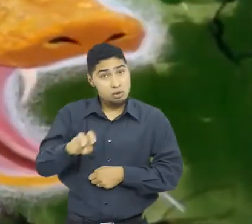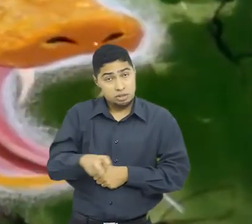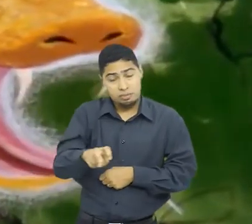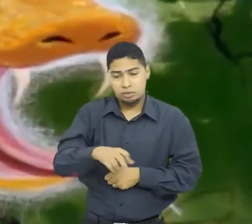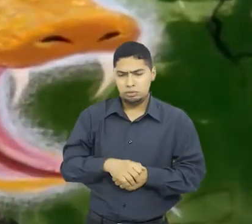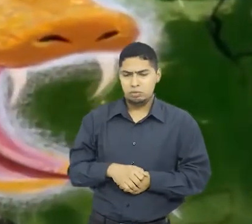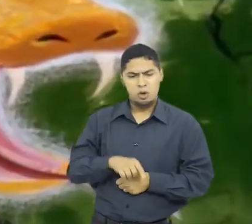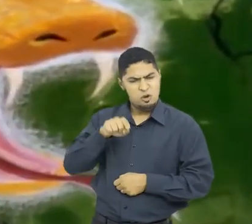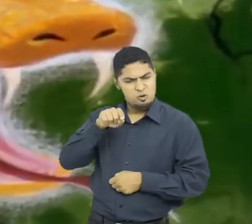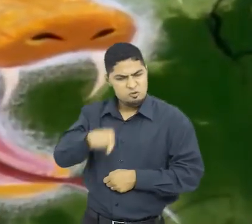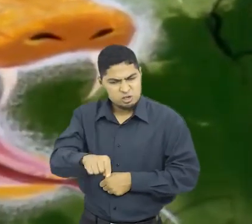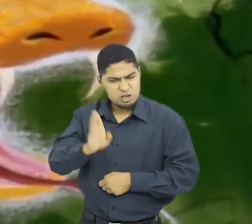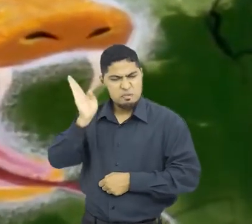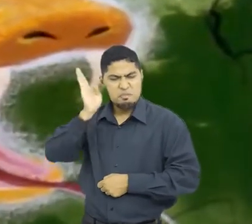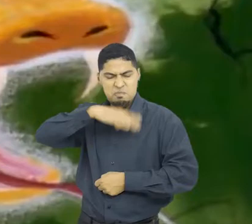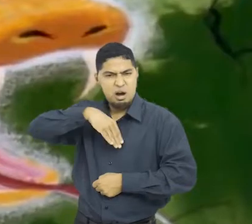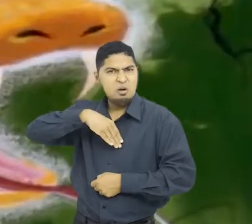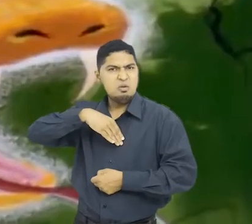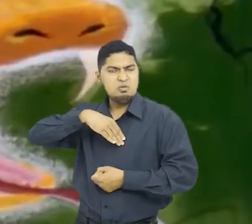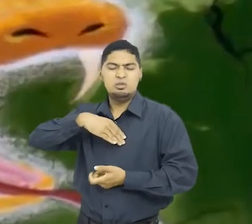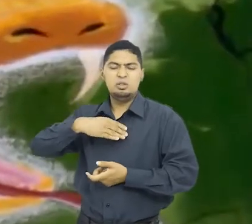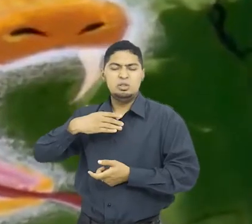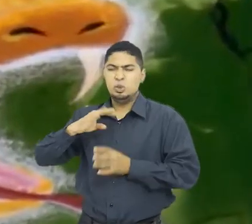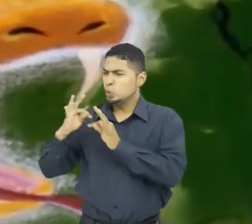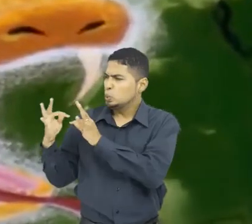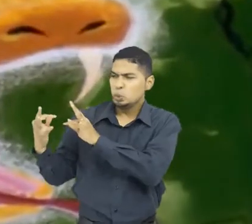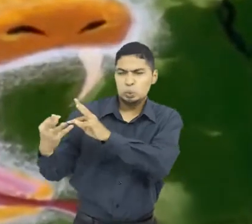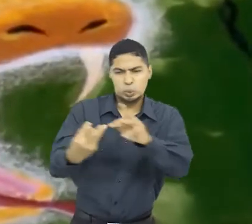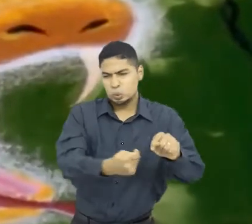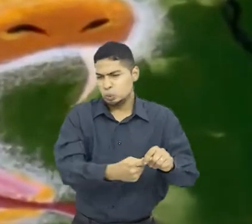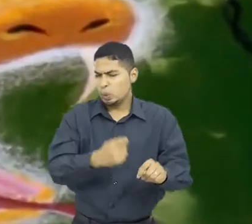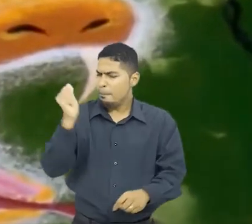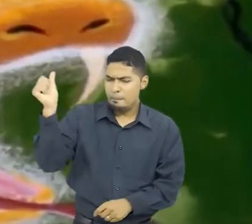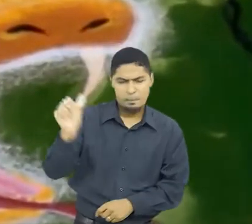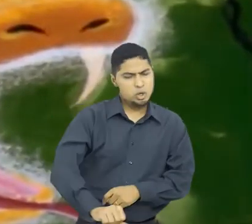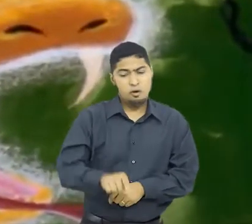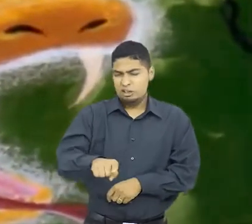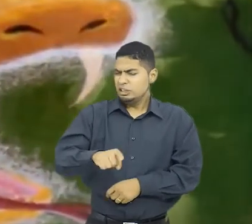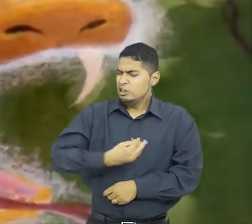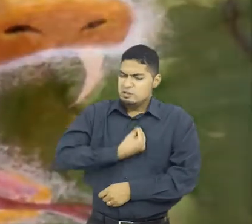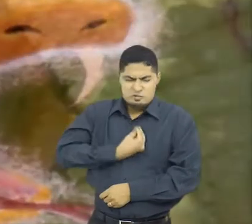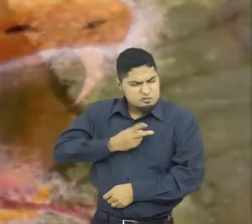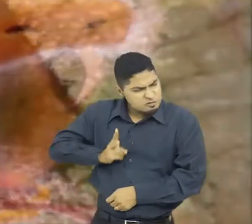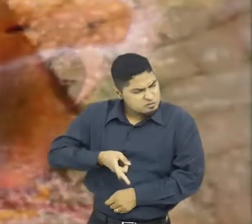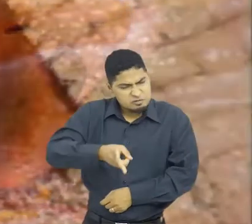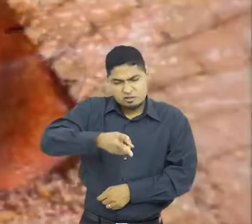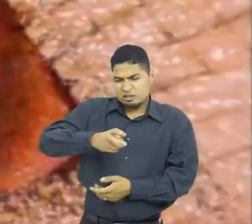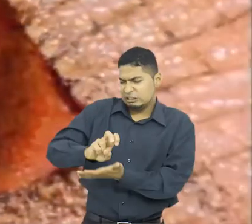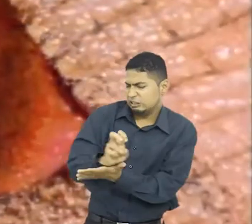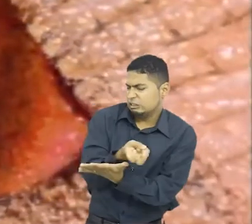serpente: Você será maldita entre todos os animais, e passará o resto da vida